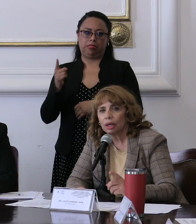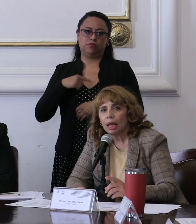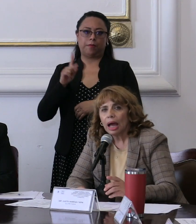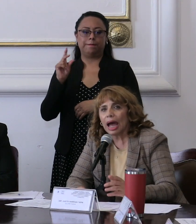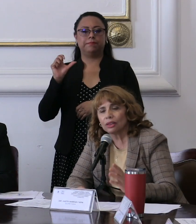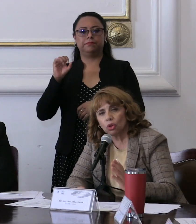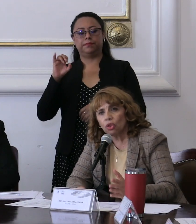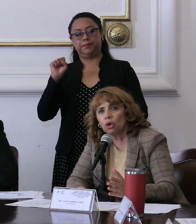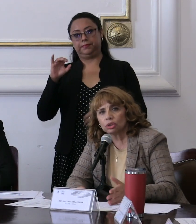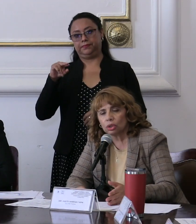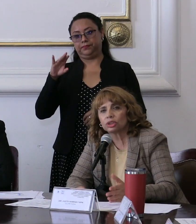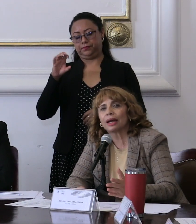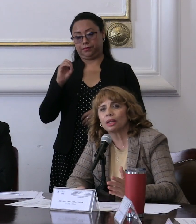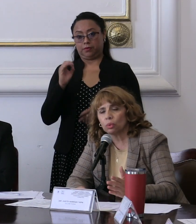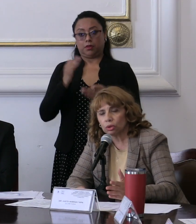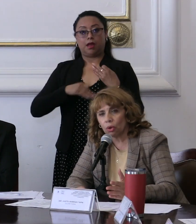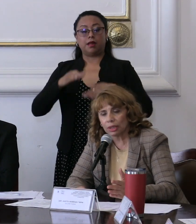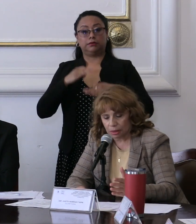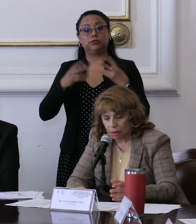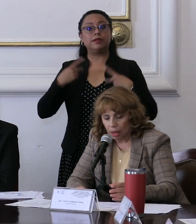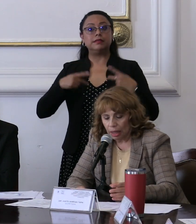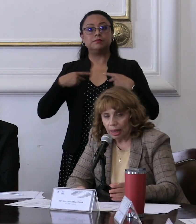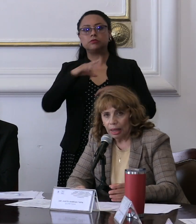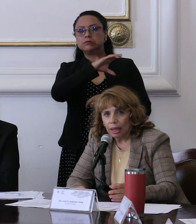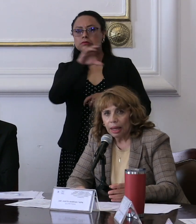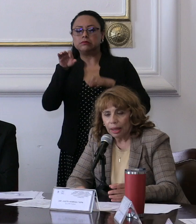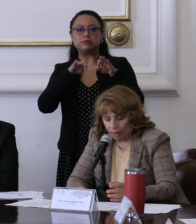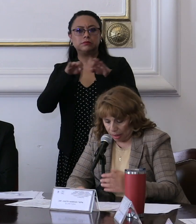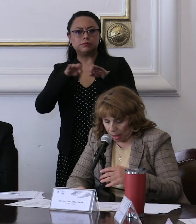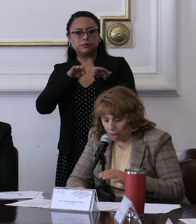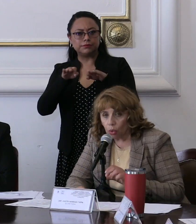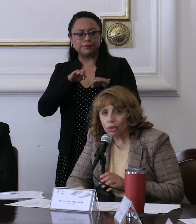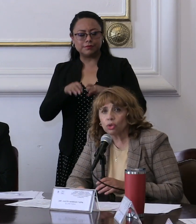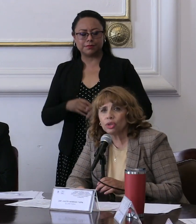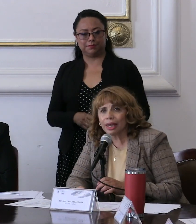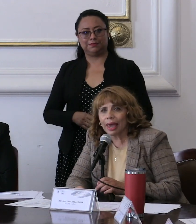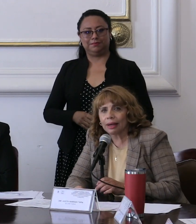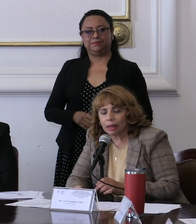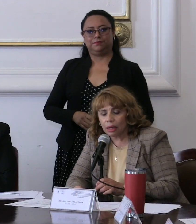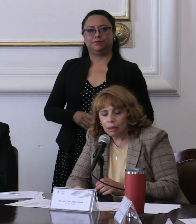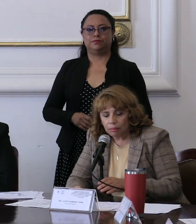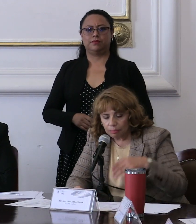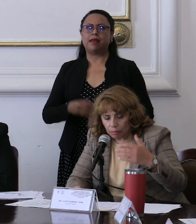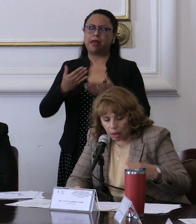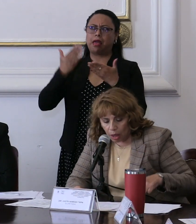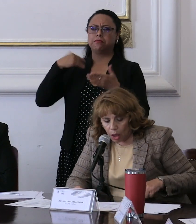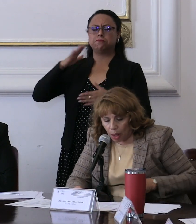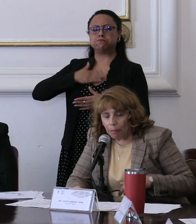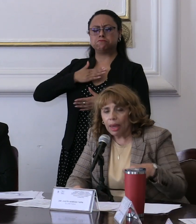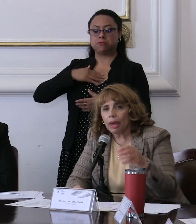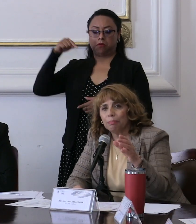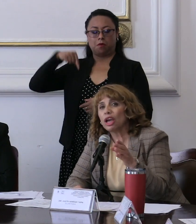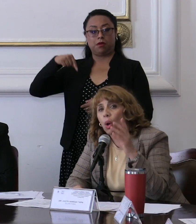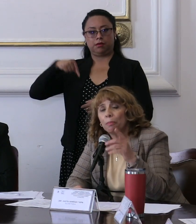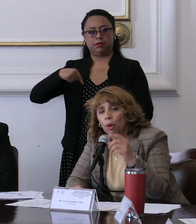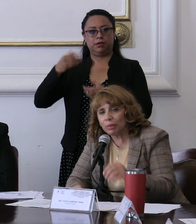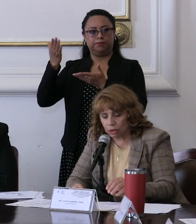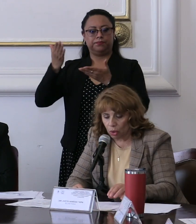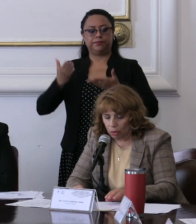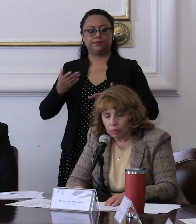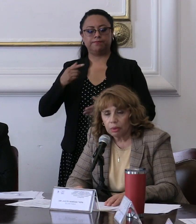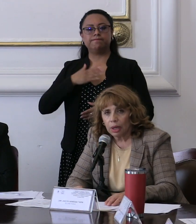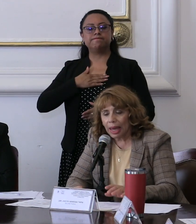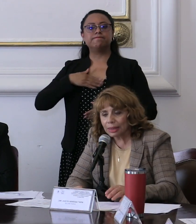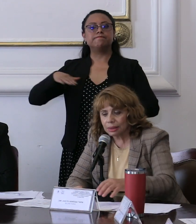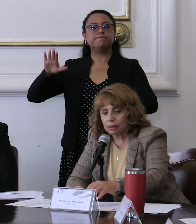agrarios, a todos los agricultores. Cuando yo llegué aquí, mi